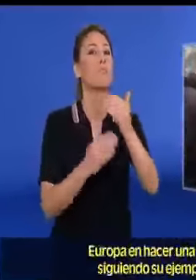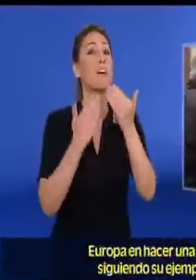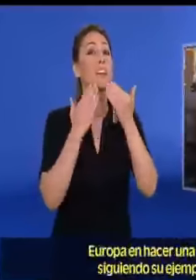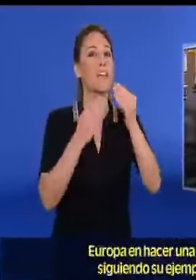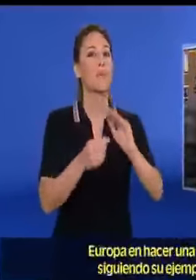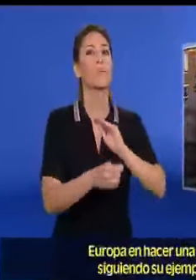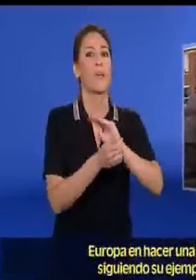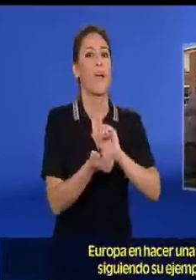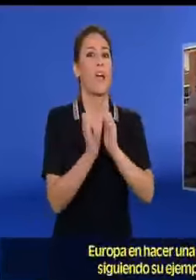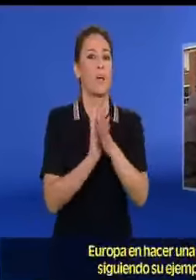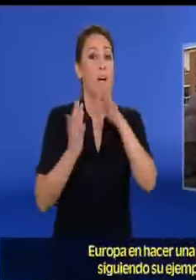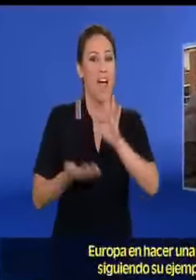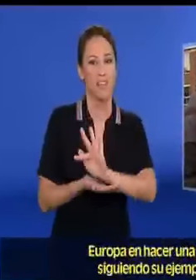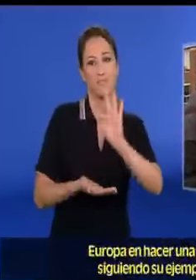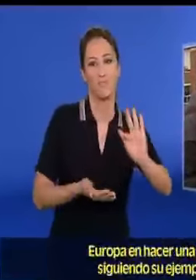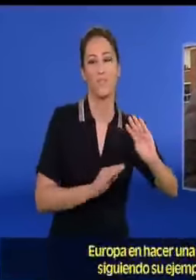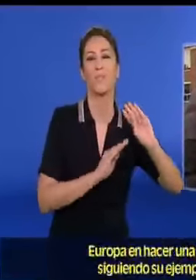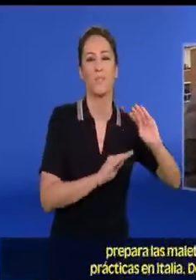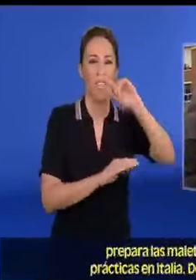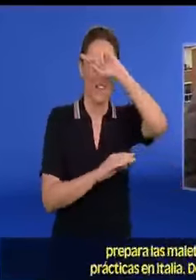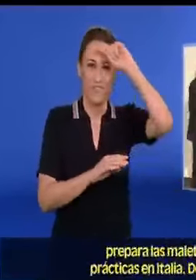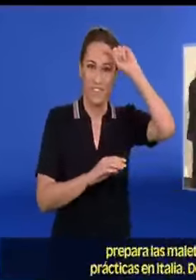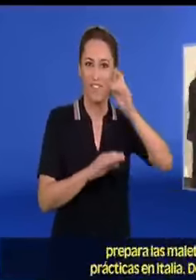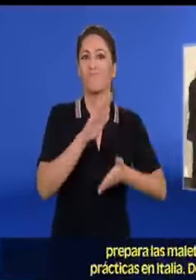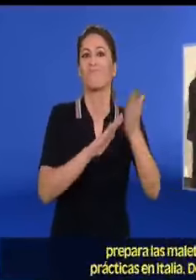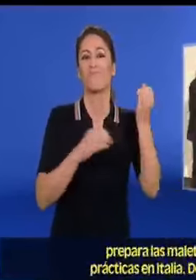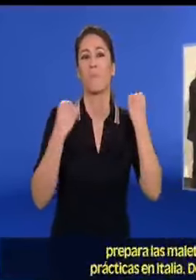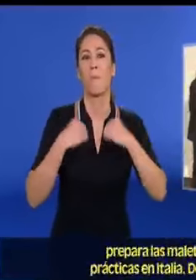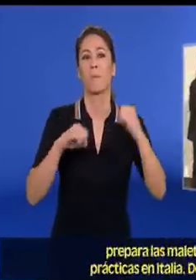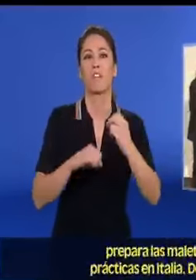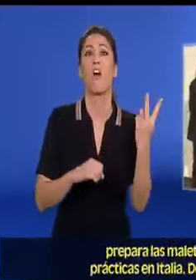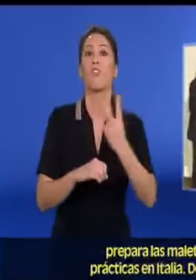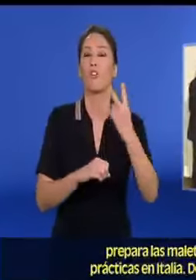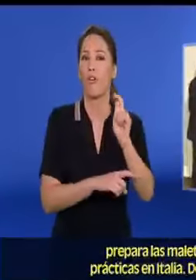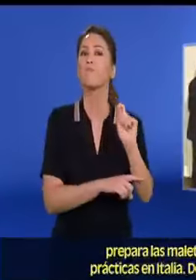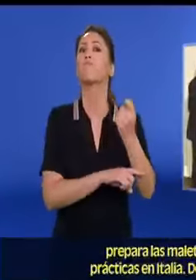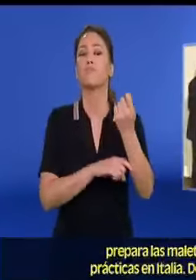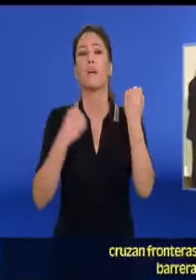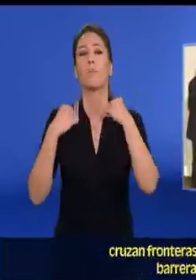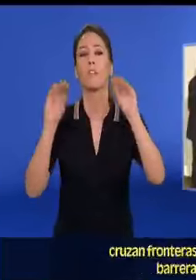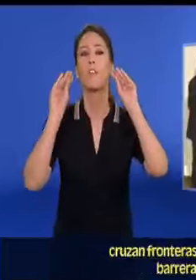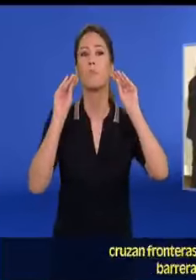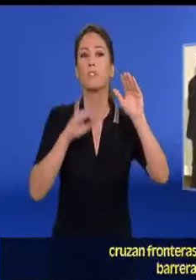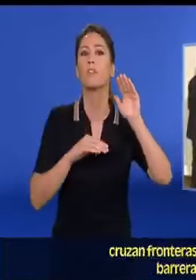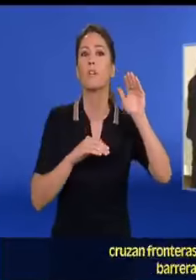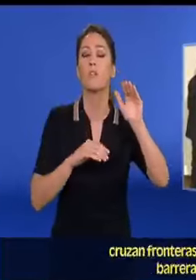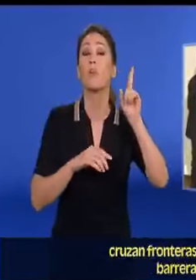Erasmus. Siguiendo su ejemplo, Francisco prepara las maletas para sus prácticas en Italia. Dos jóvenes que cruzan fronteras y